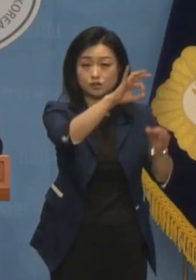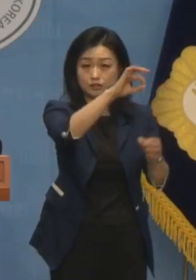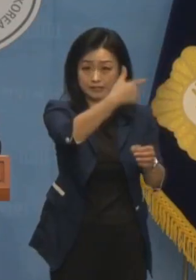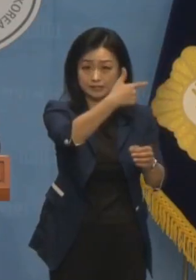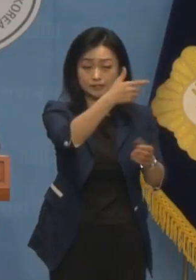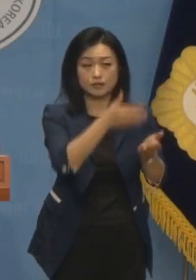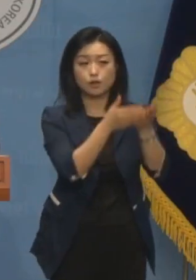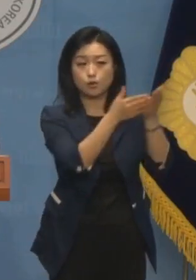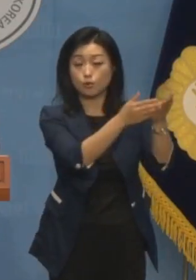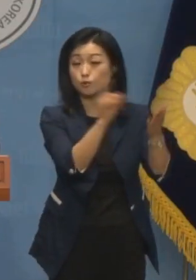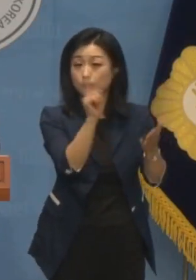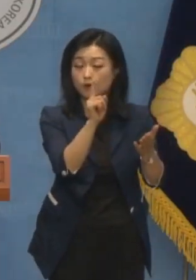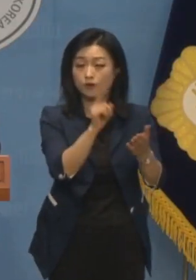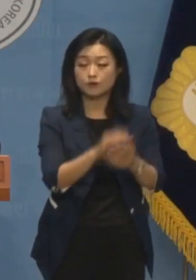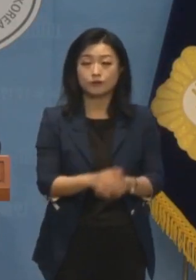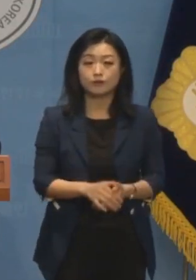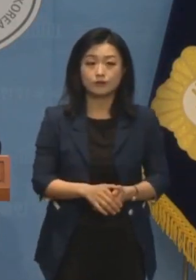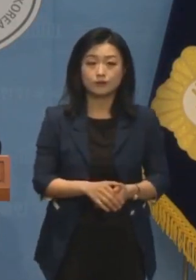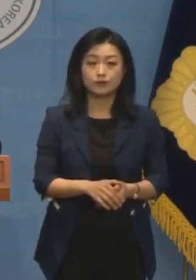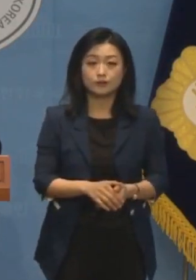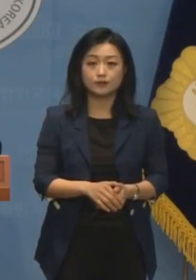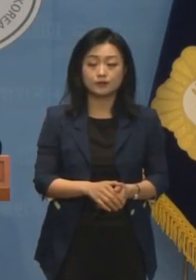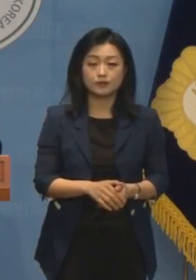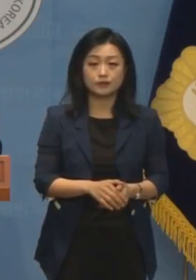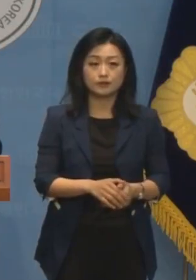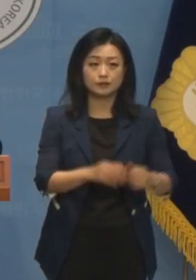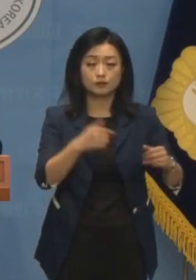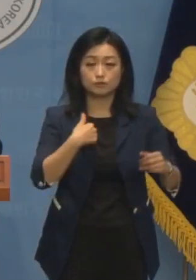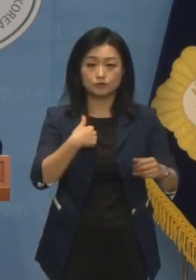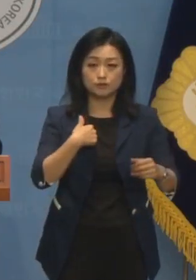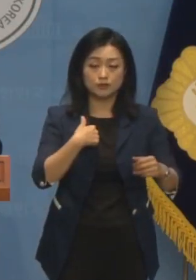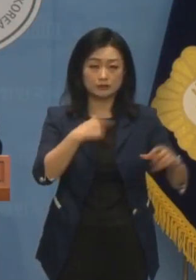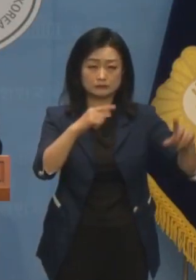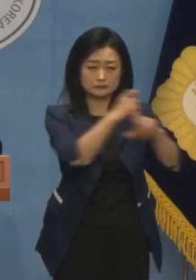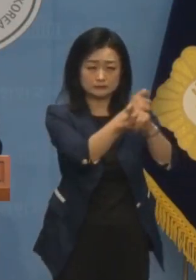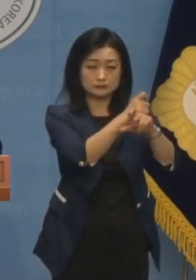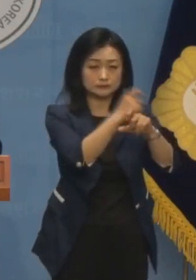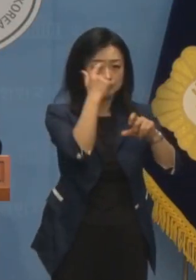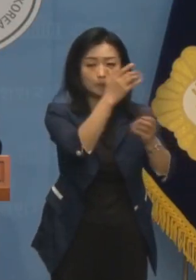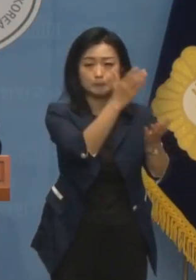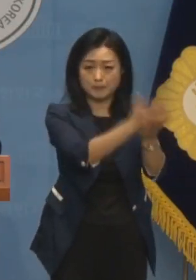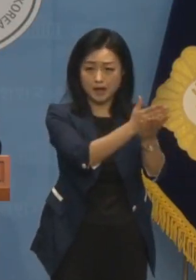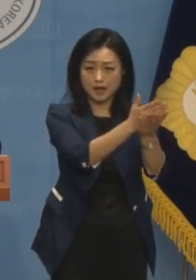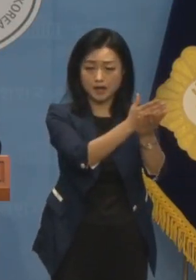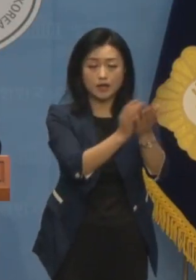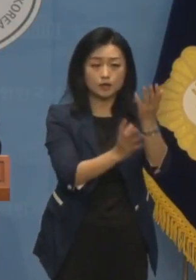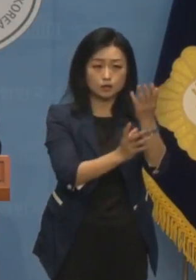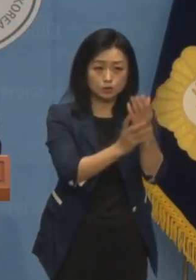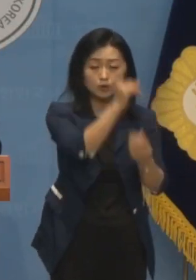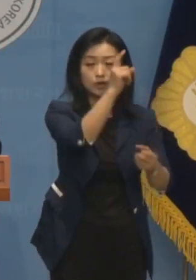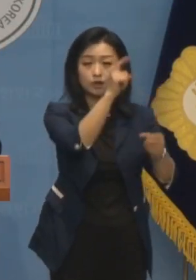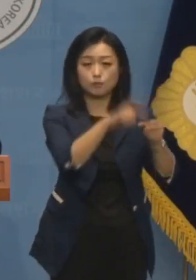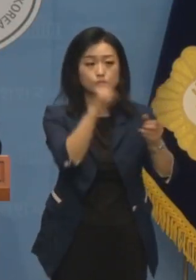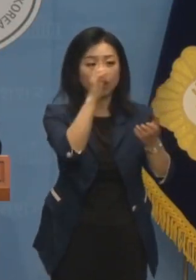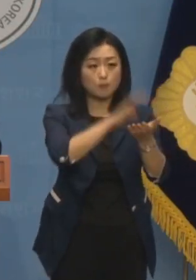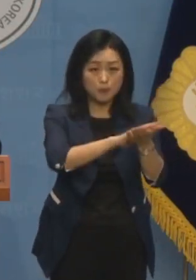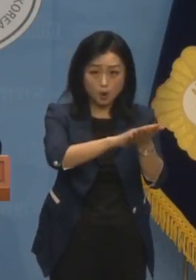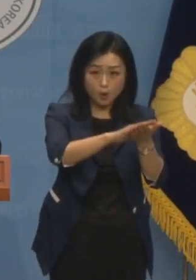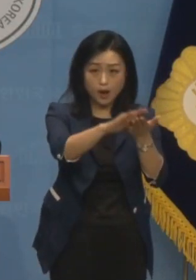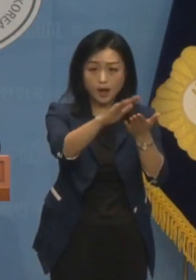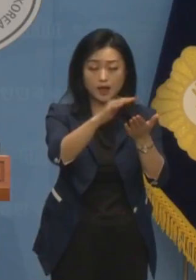총비서에게 요구합니다. 당장 반민족적, 반통일적 정책을 처리하고 통일을 지향하는